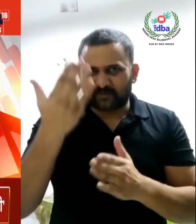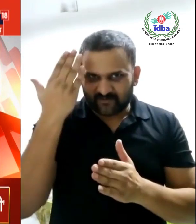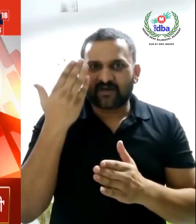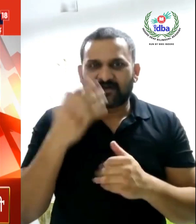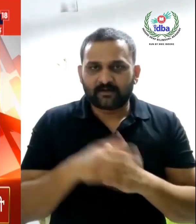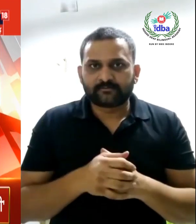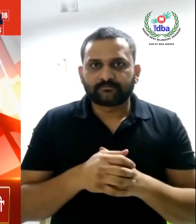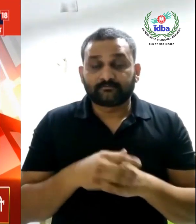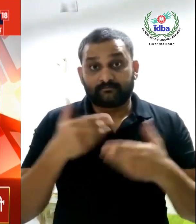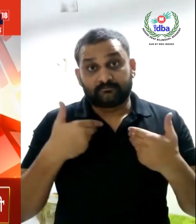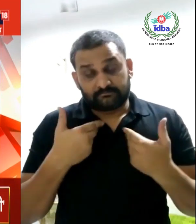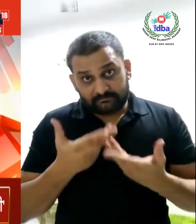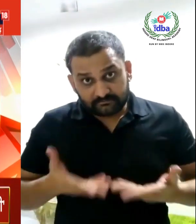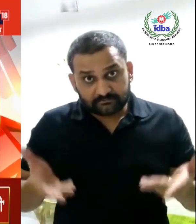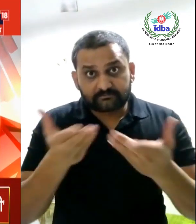मैं तो